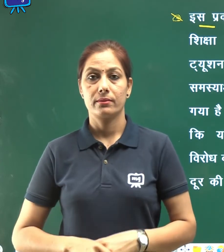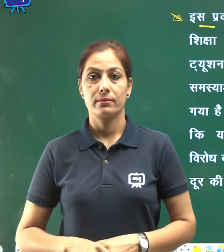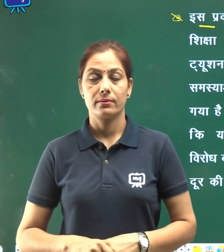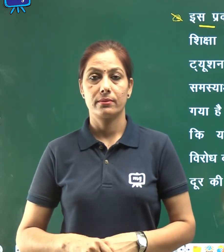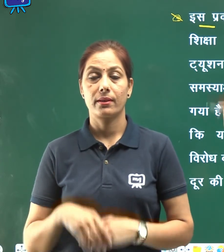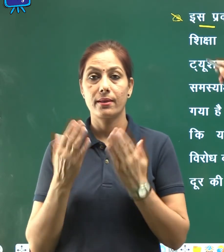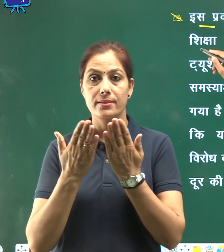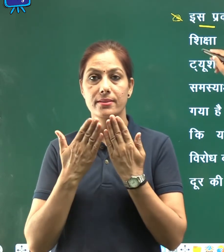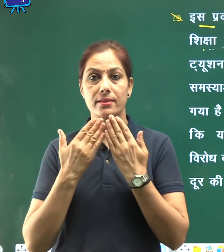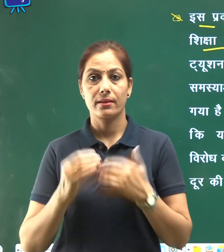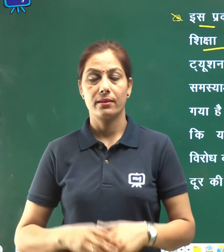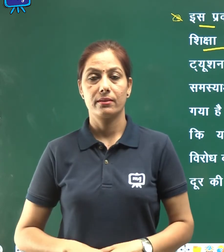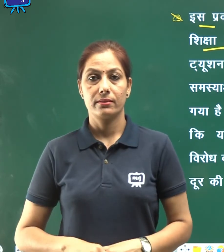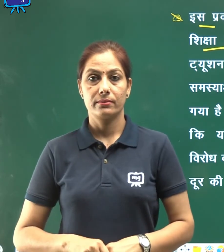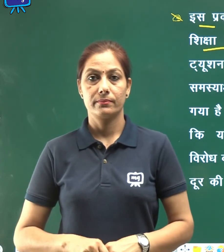शिक्षा के